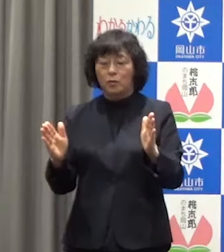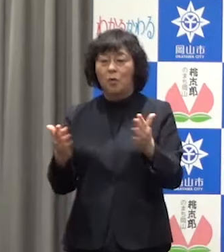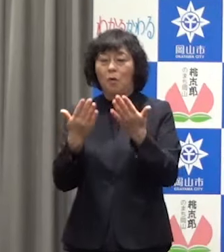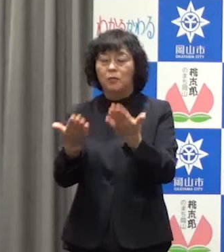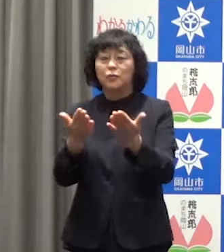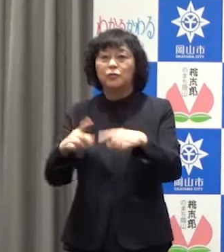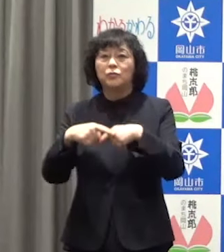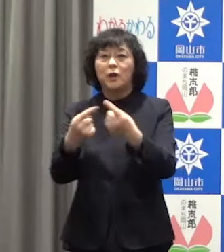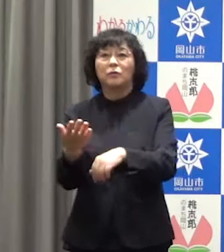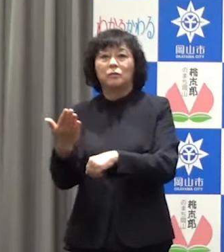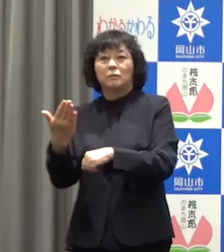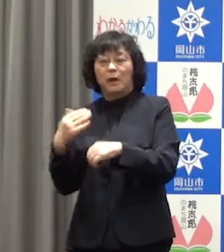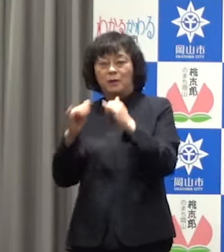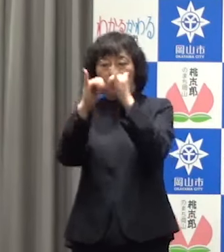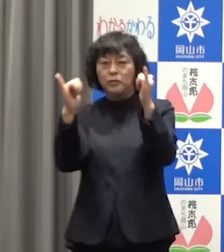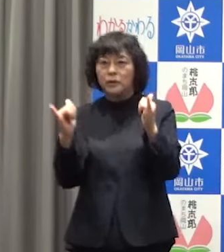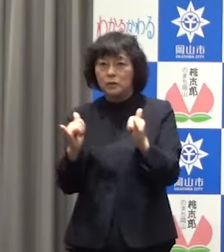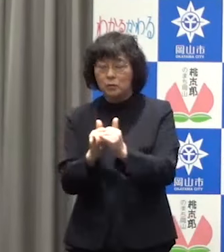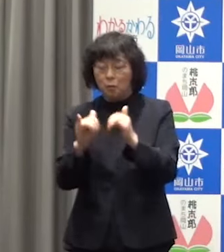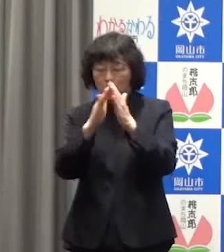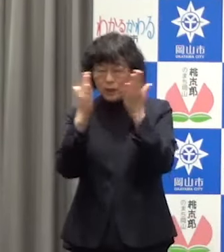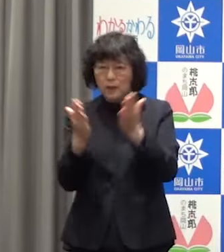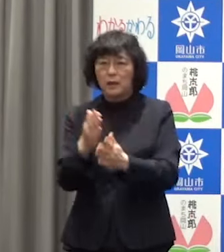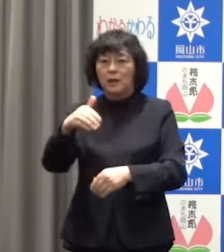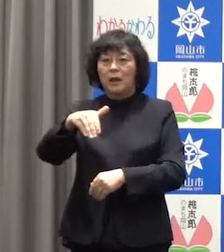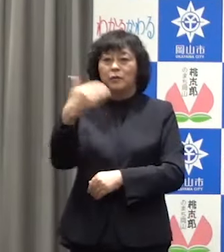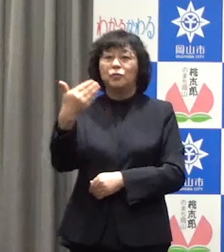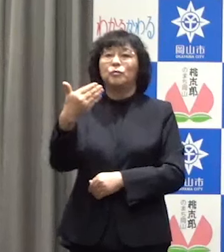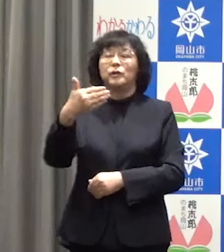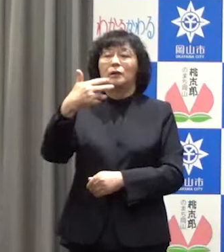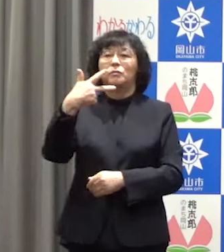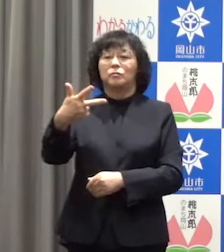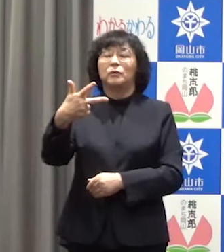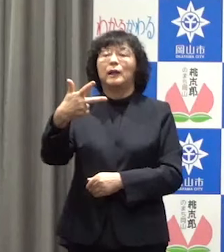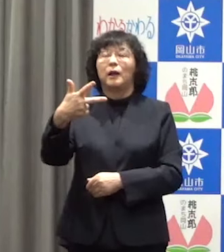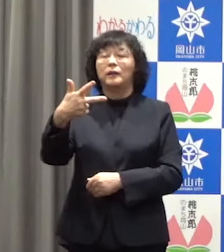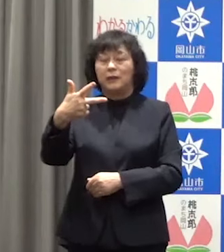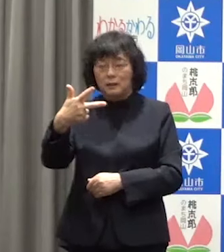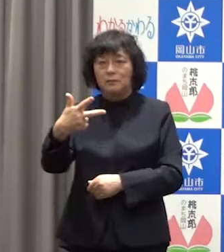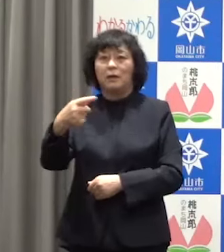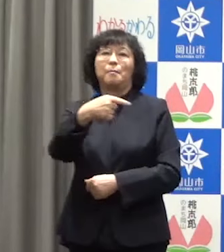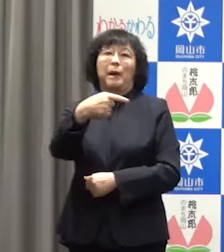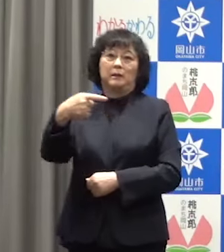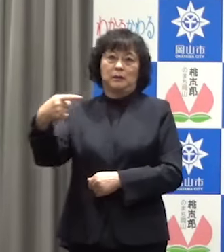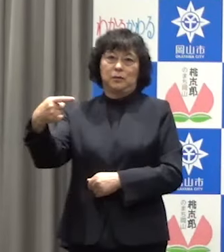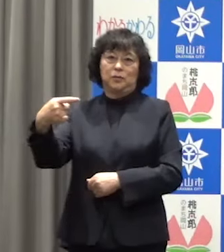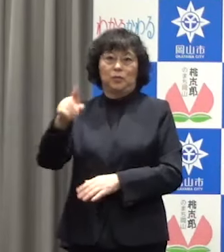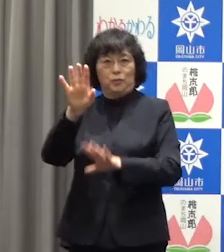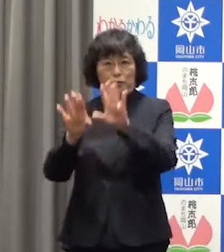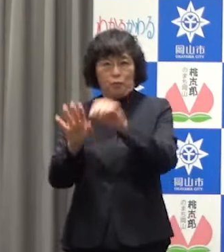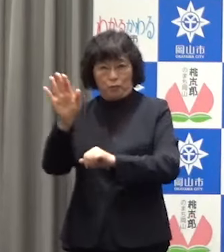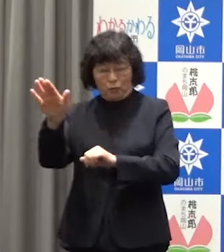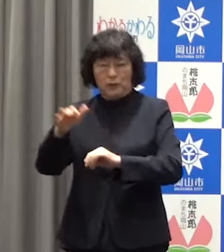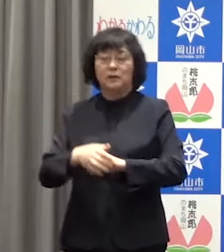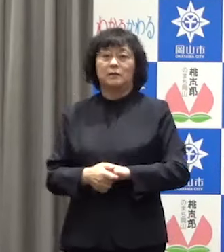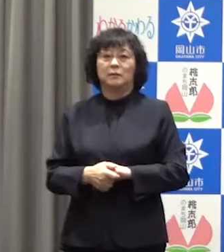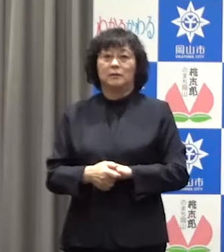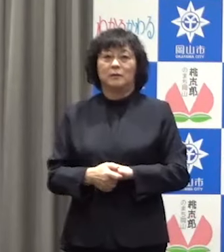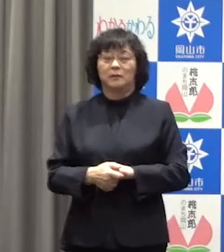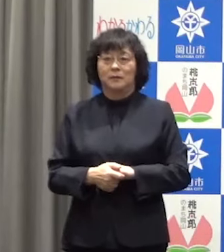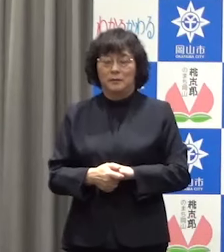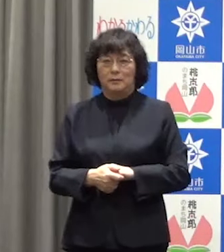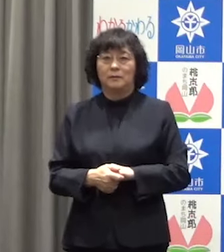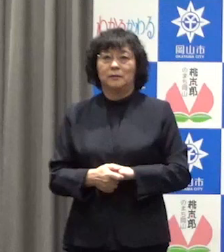前人口は全体では907人減少しております。907人に対して